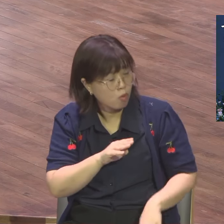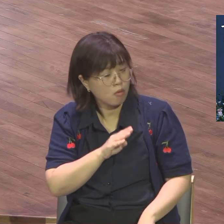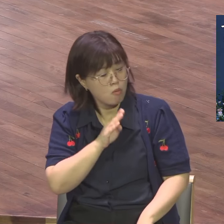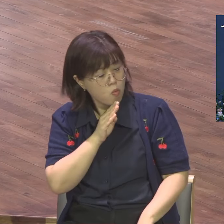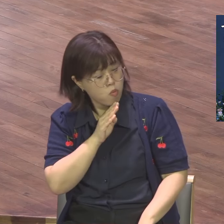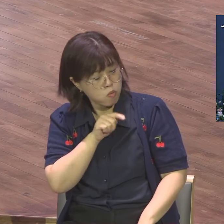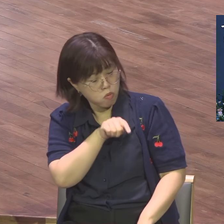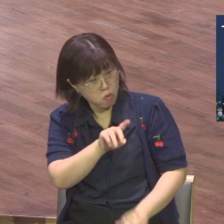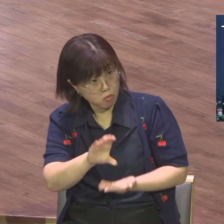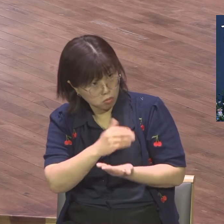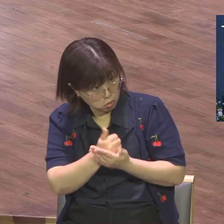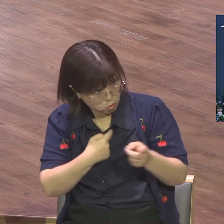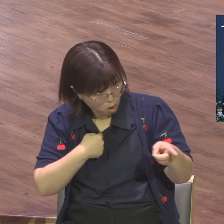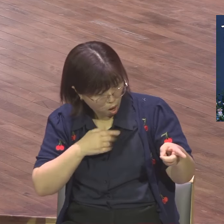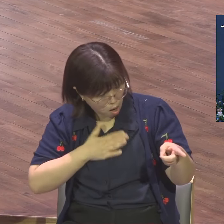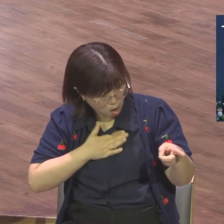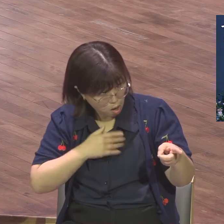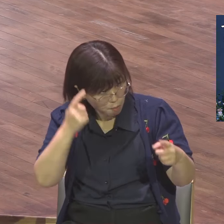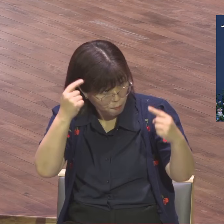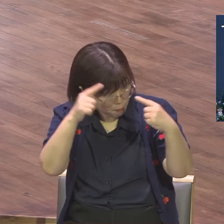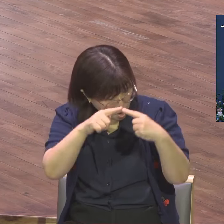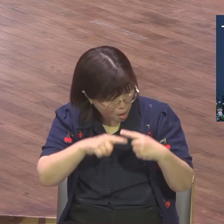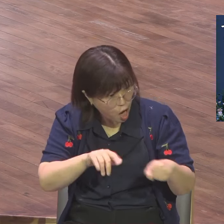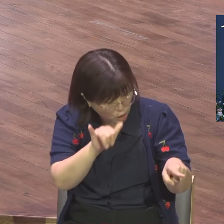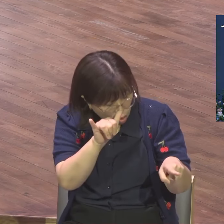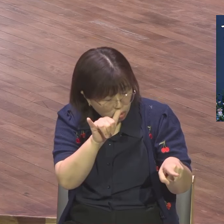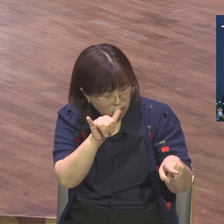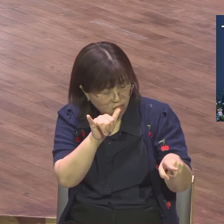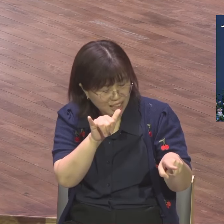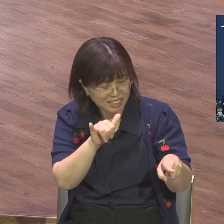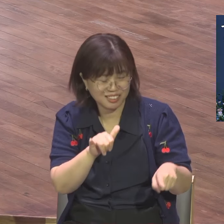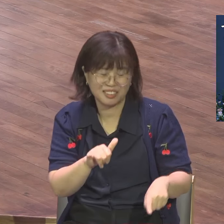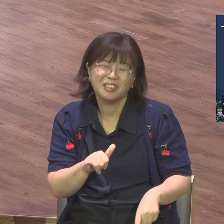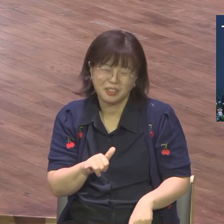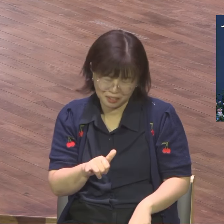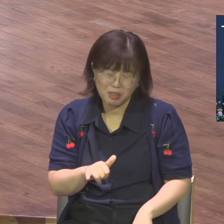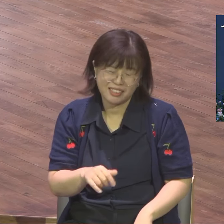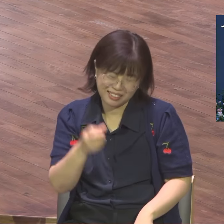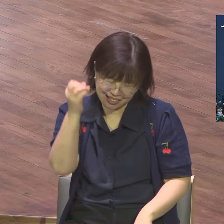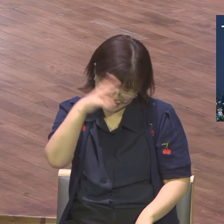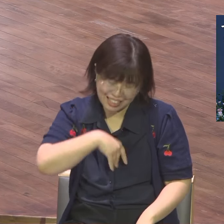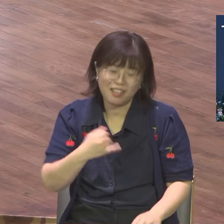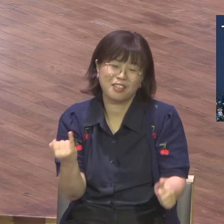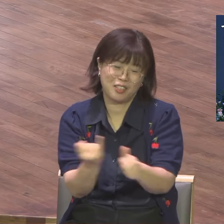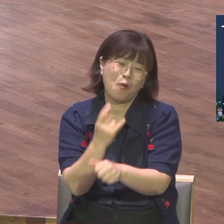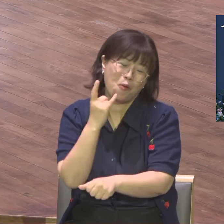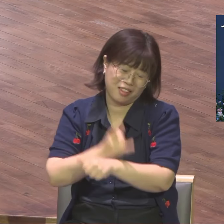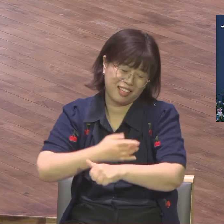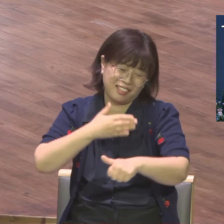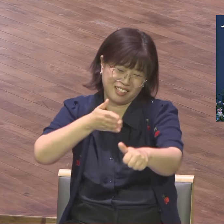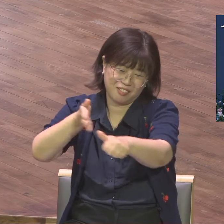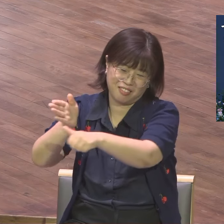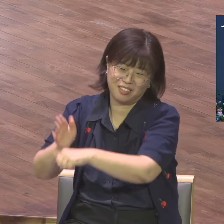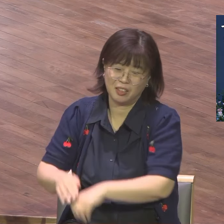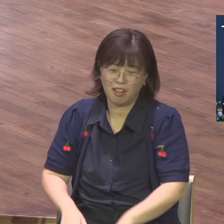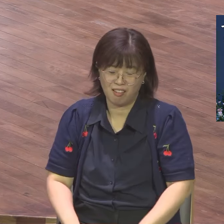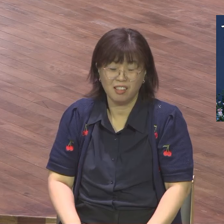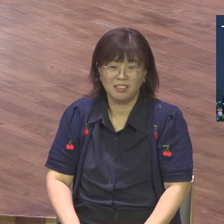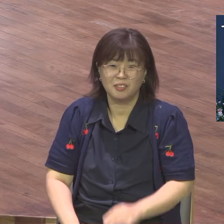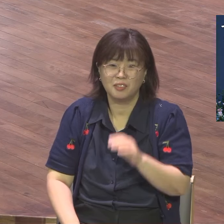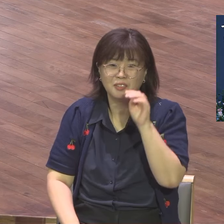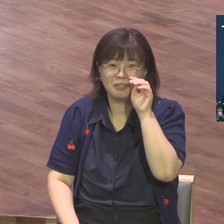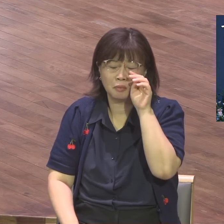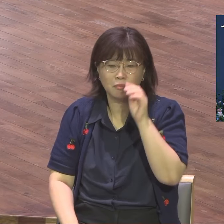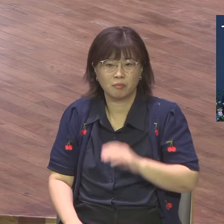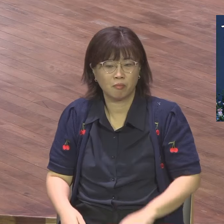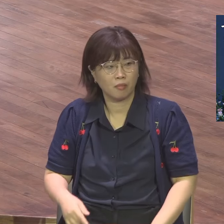진지하게 교제하셔야 돼요. 마음만 떠가지고